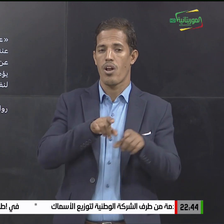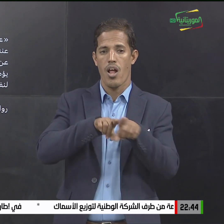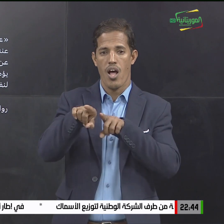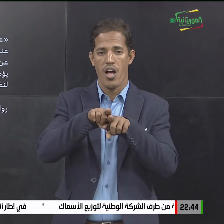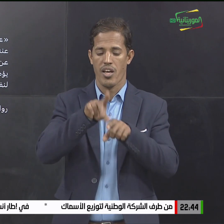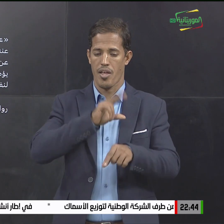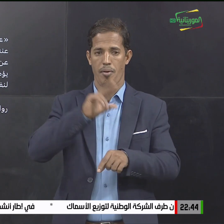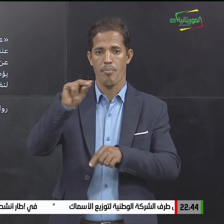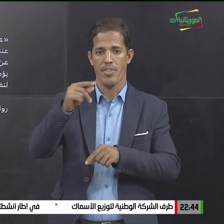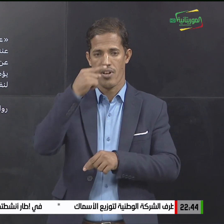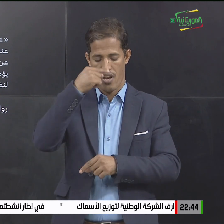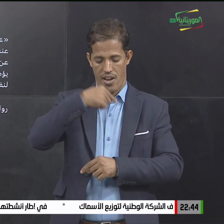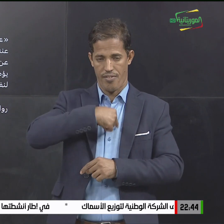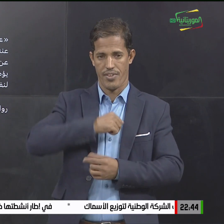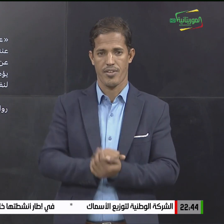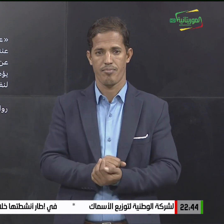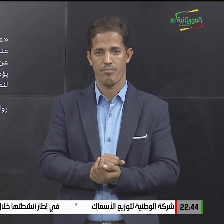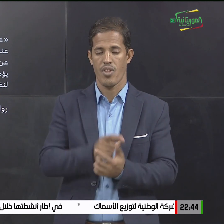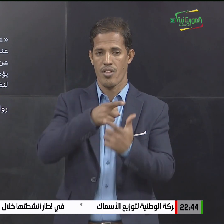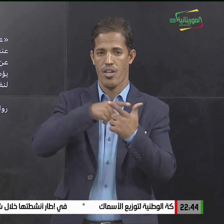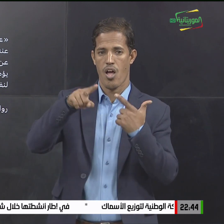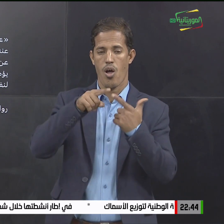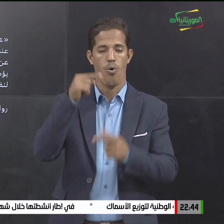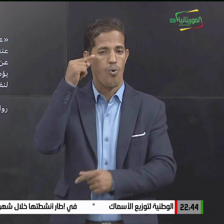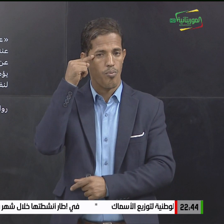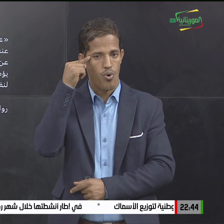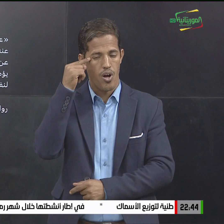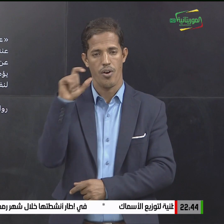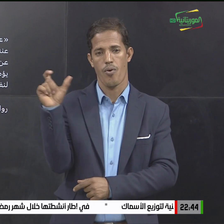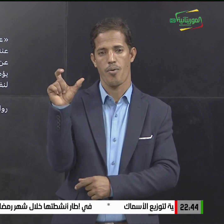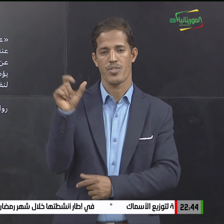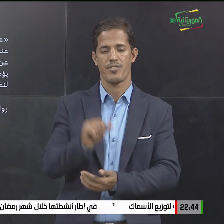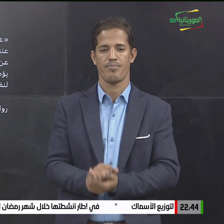أحدكم حتى يحب لأخيه ما يحب لنفسه.